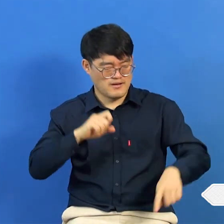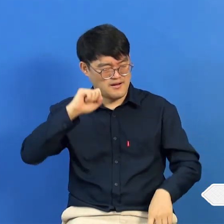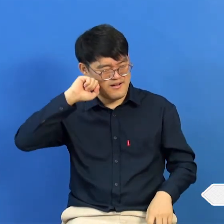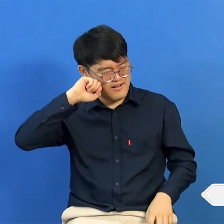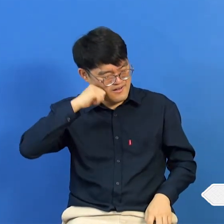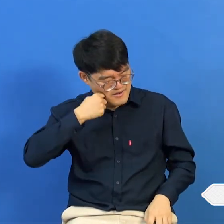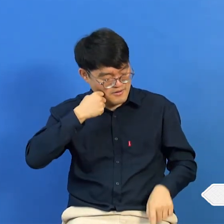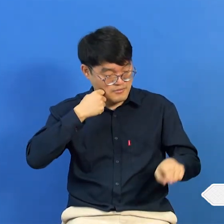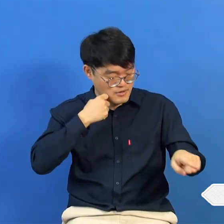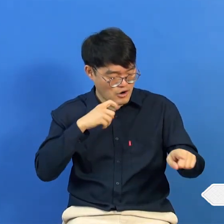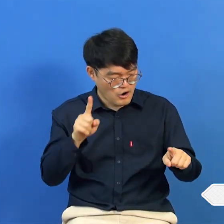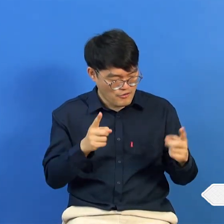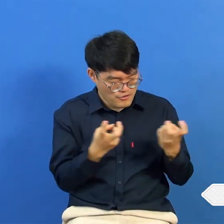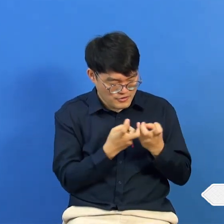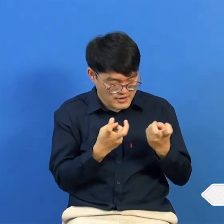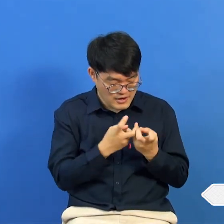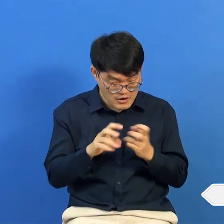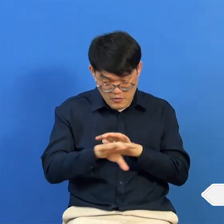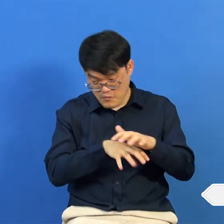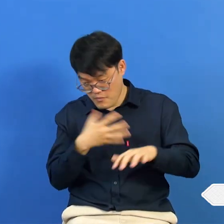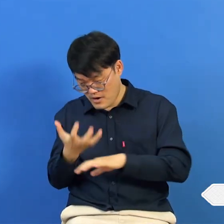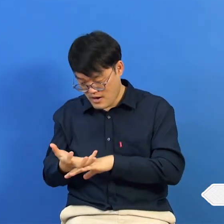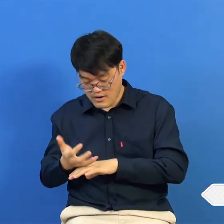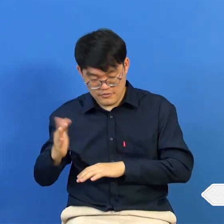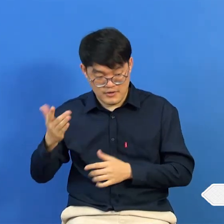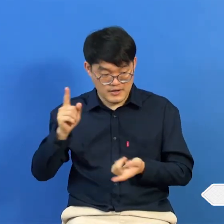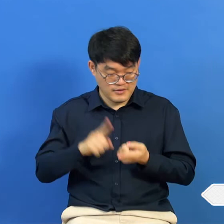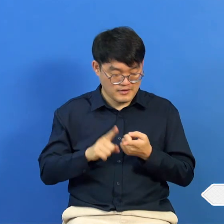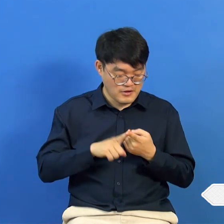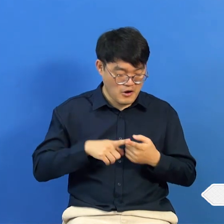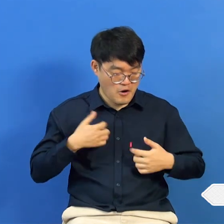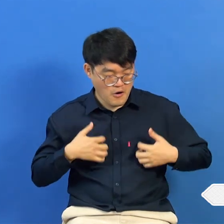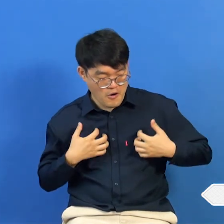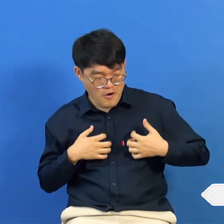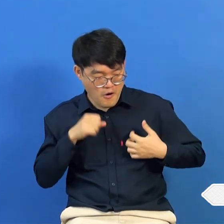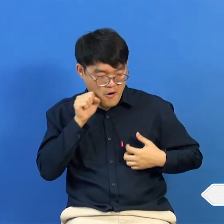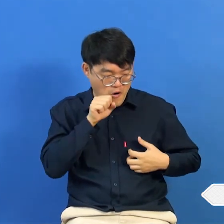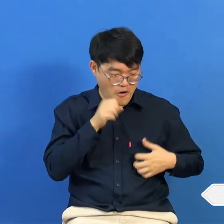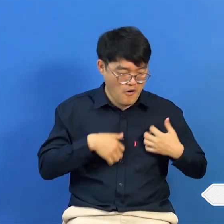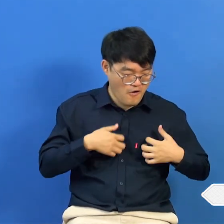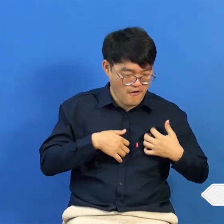누명이 어떻게 역전이 될 수 있는지 그것이 흥미진진하기까지 합니다.